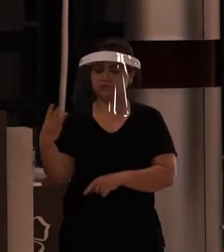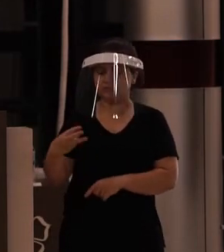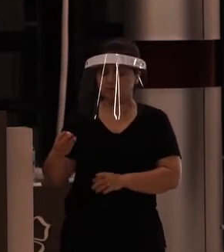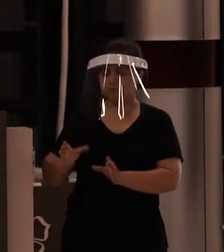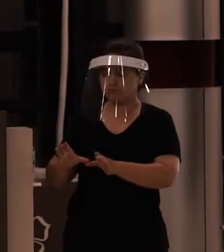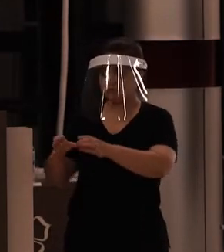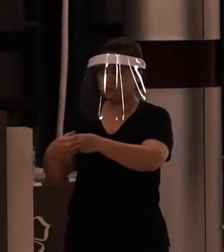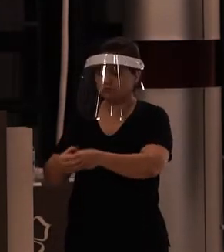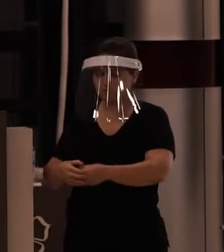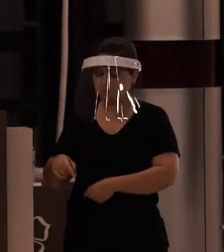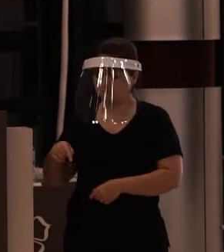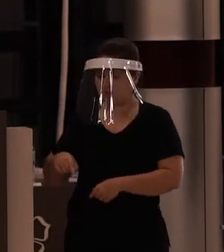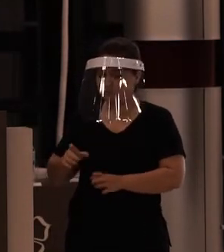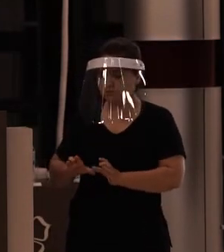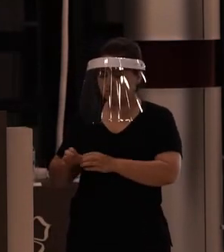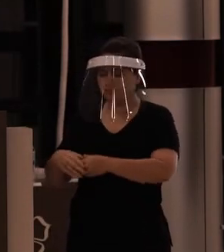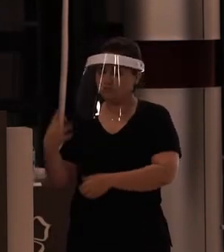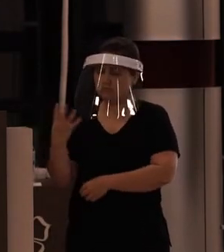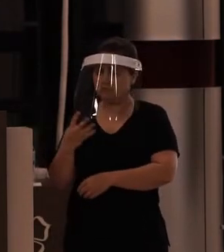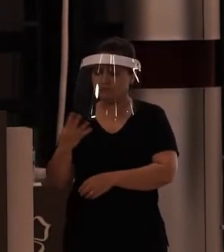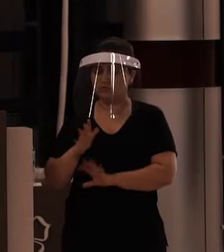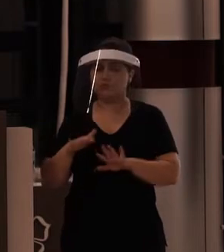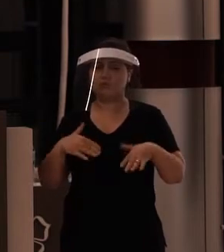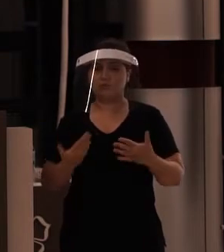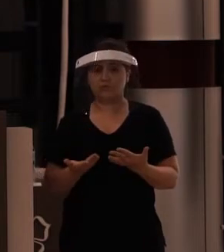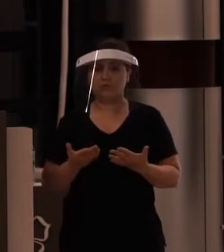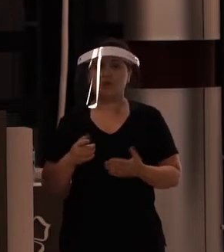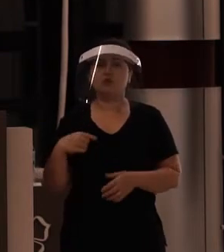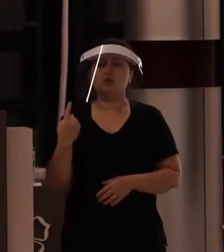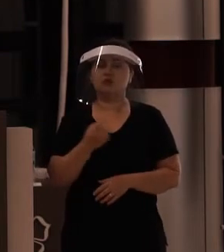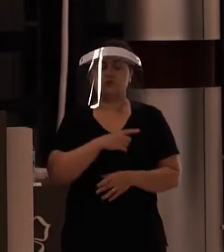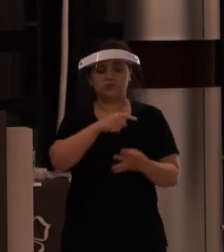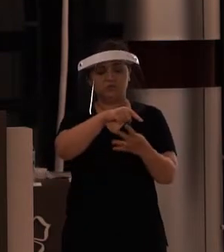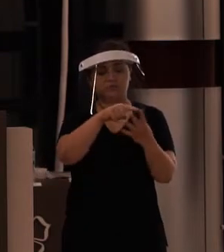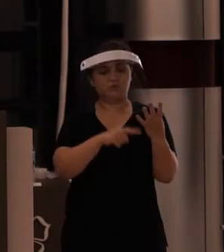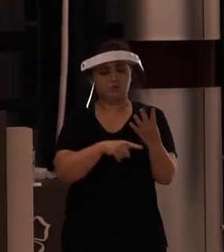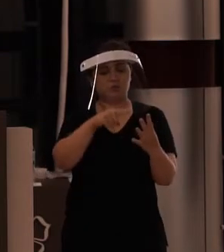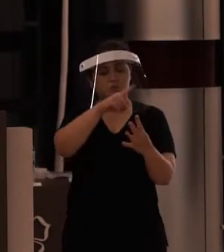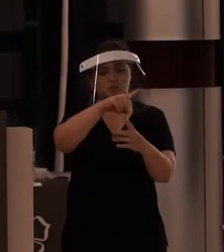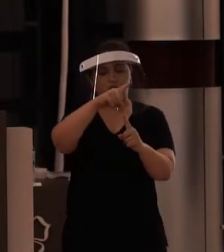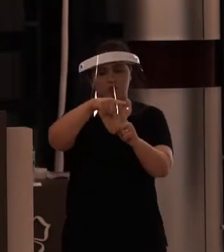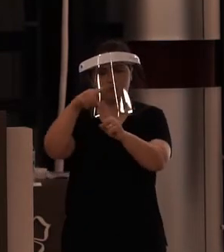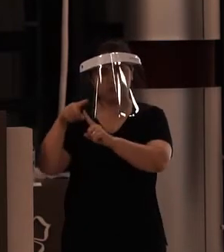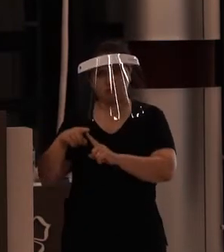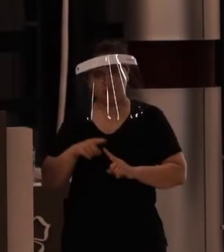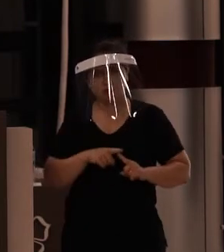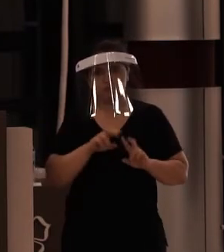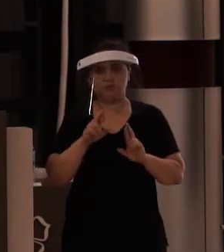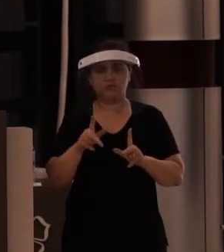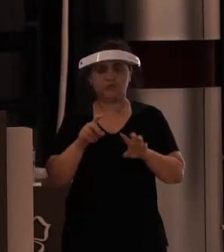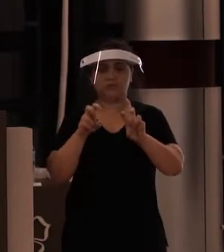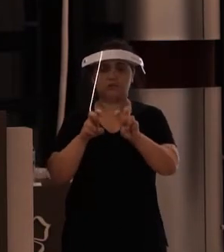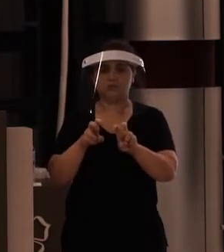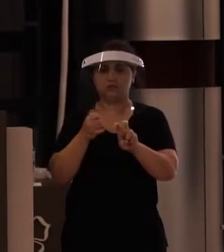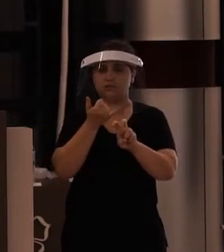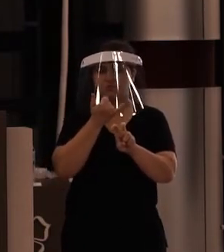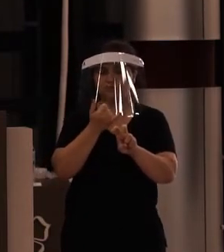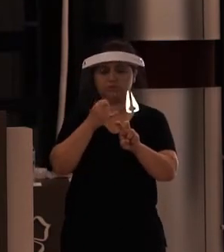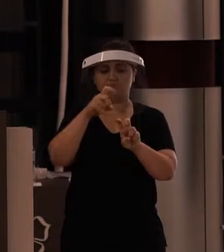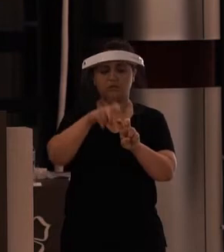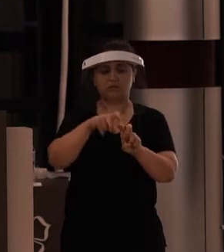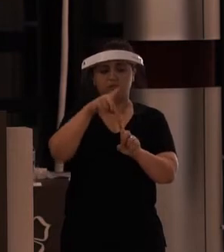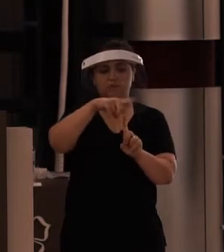terceiro e esse aqui é o quarto. Então lá tem 4 tipos de painéis distintos. Não, desculpa, 5 tipos de painéis